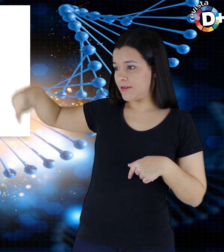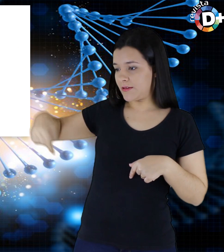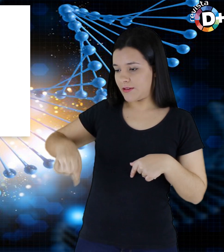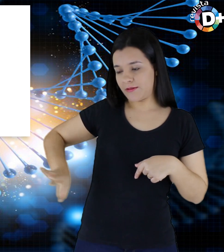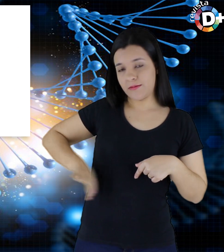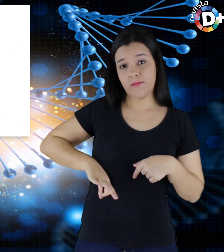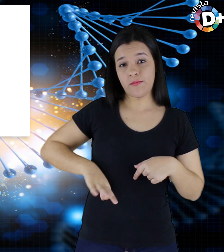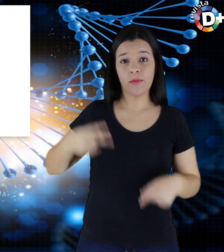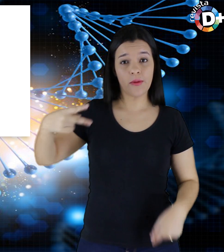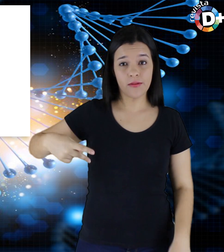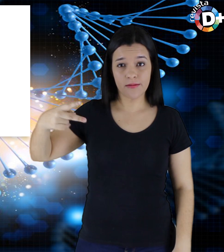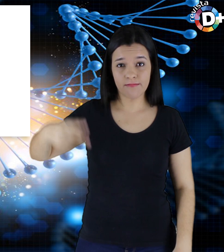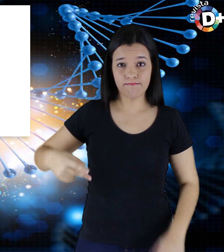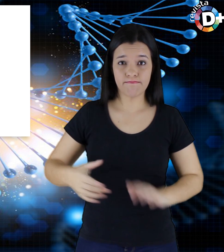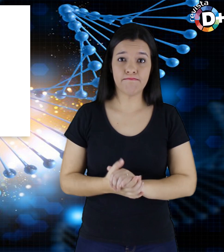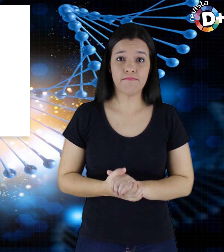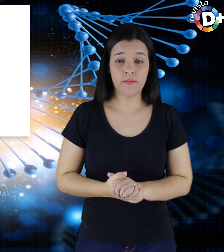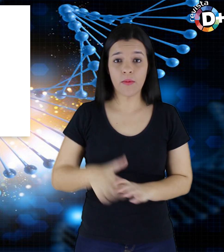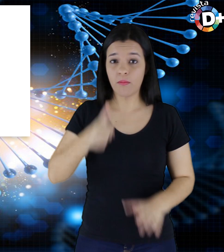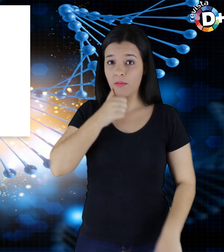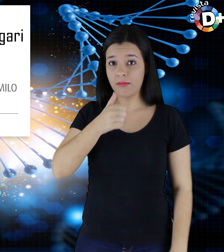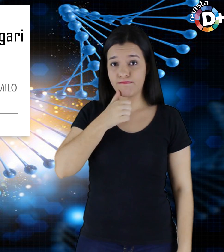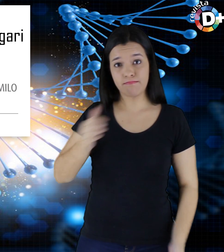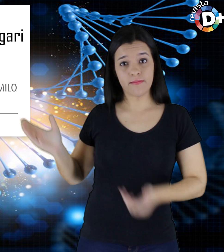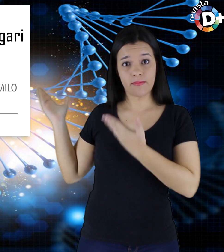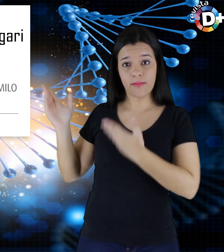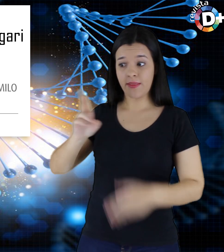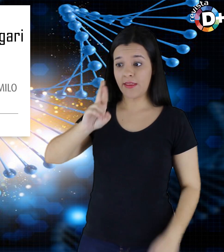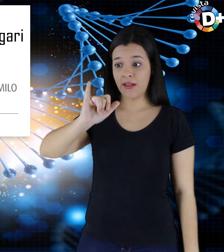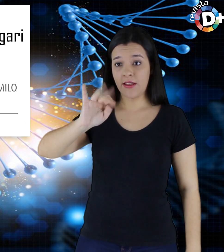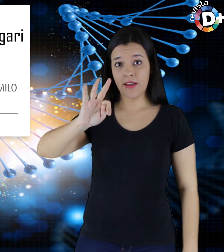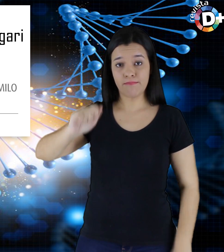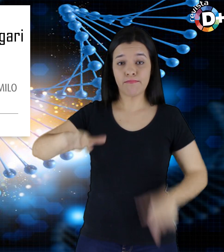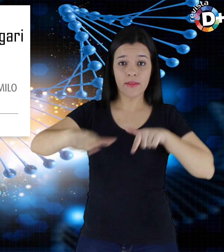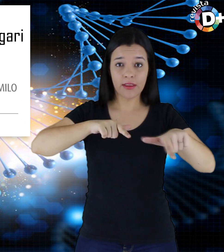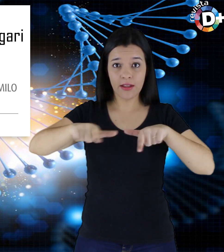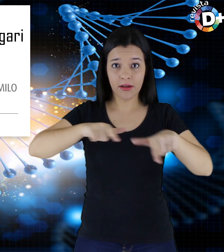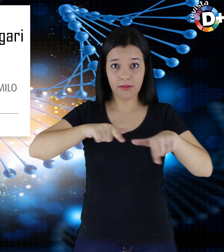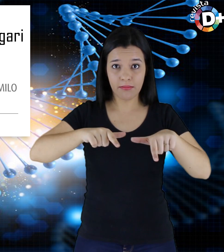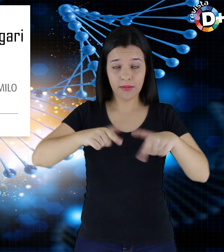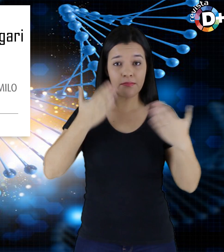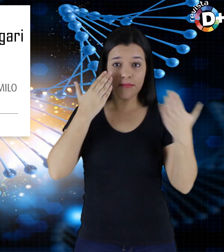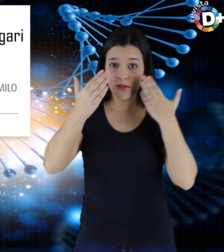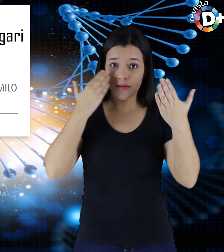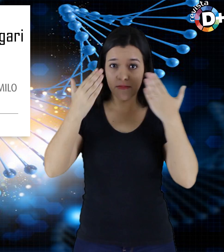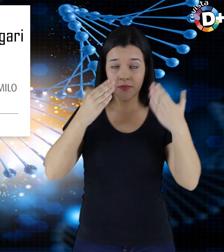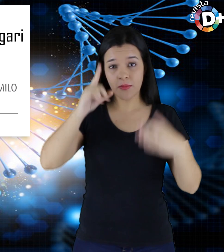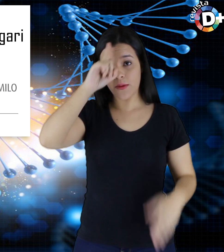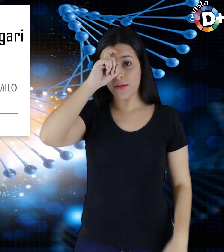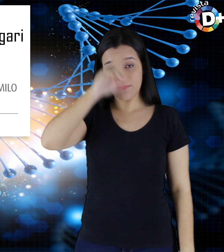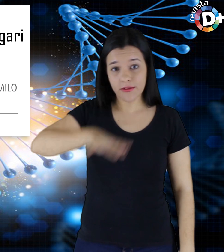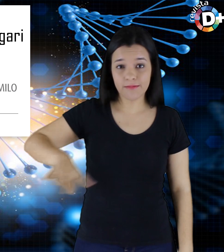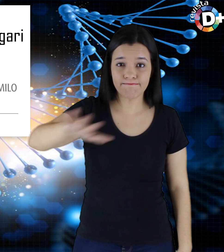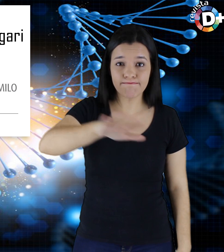Rita Calegari, do Hospital São Camilo, comenta que o tratamento psicológico